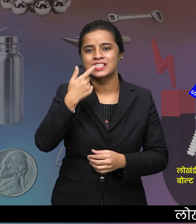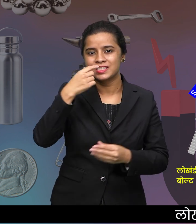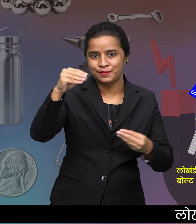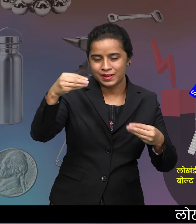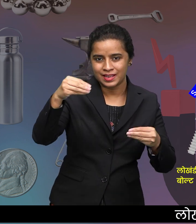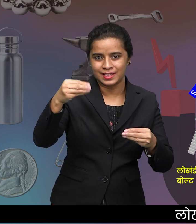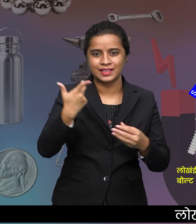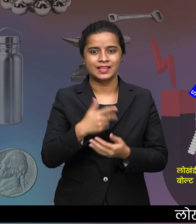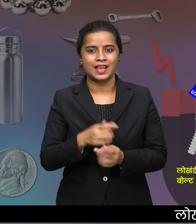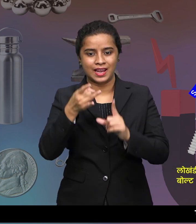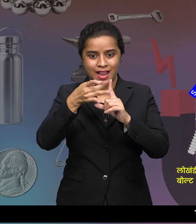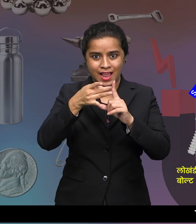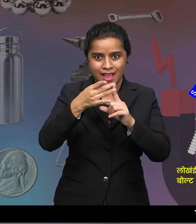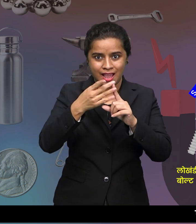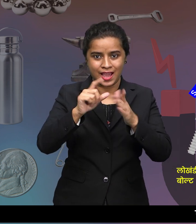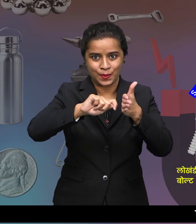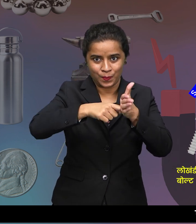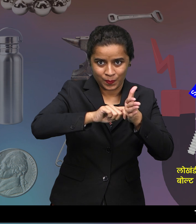लोखंडी बोल्ट, स्क्रू, पेन, पेन्सिल,